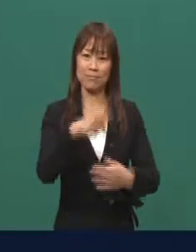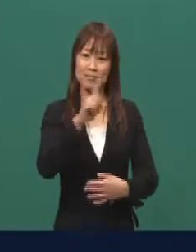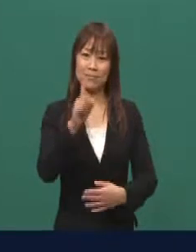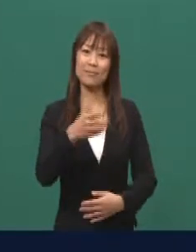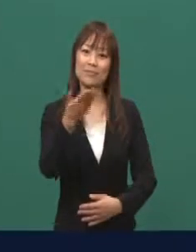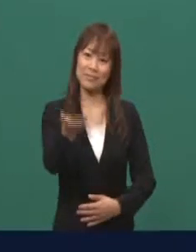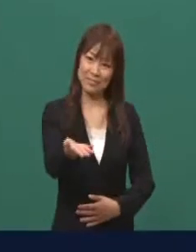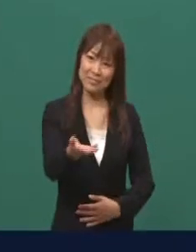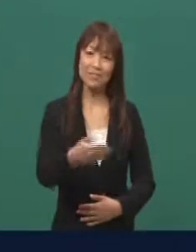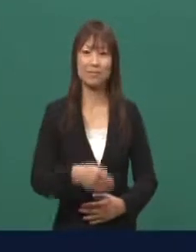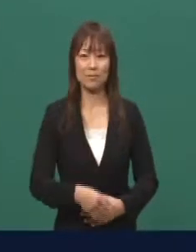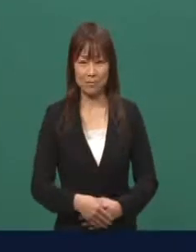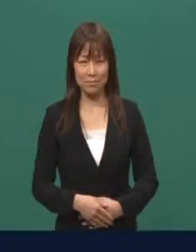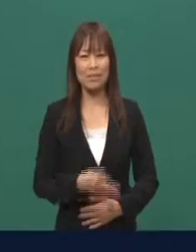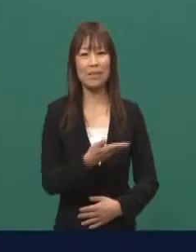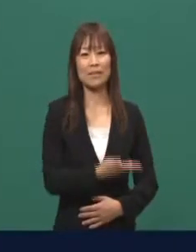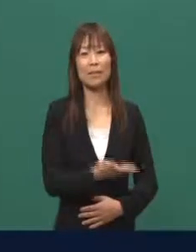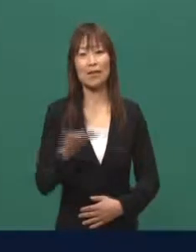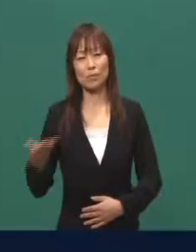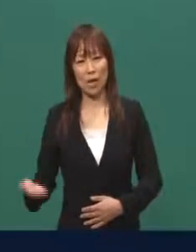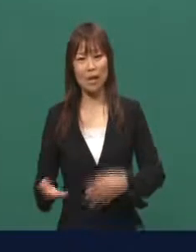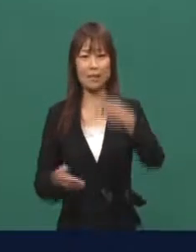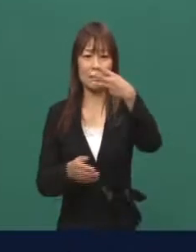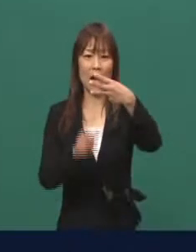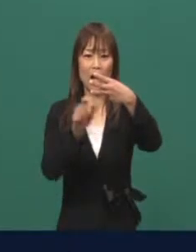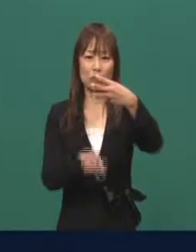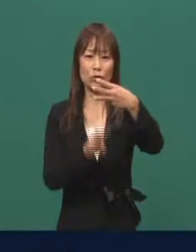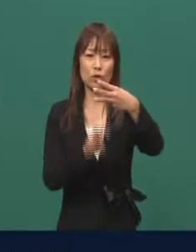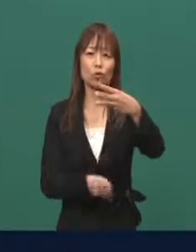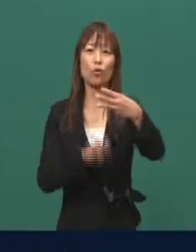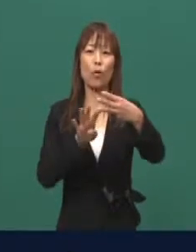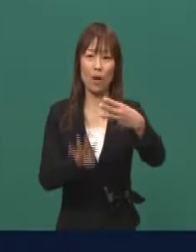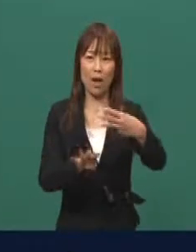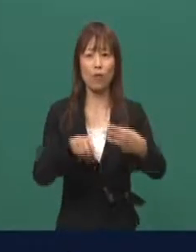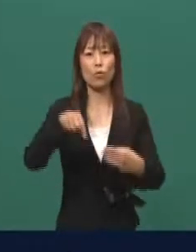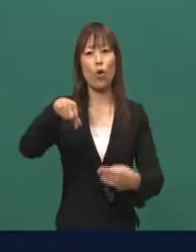いかがでしたでしょうか。それでは次回